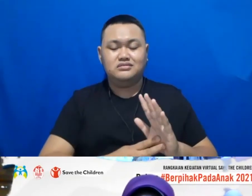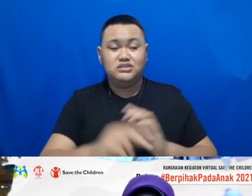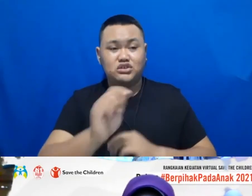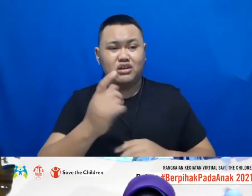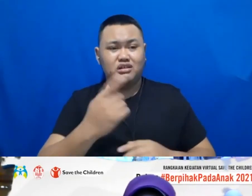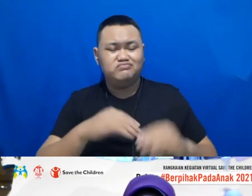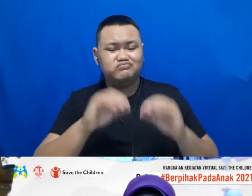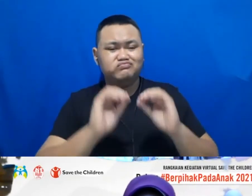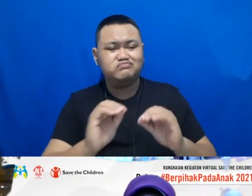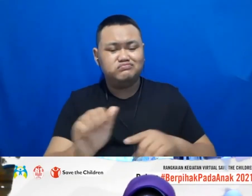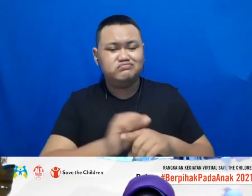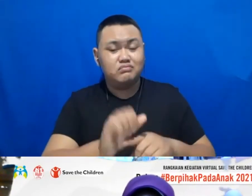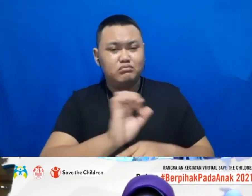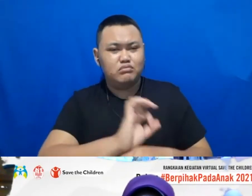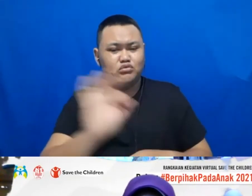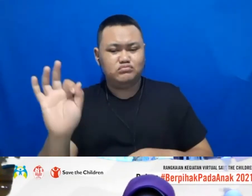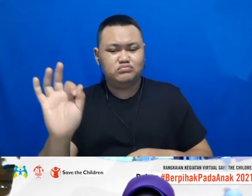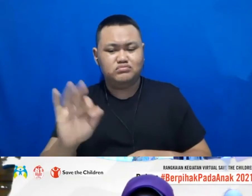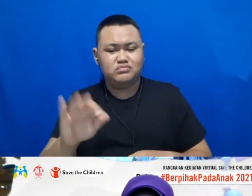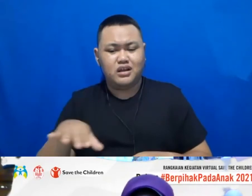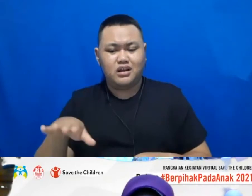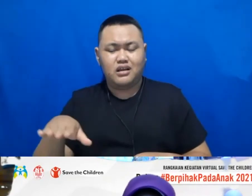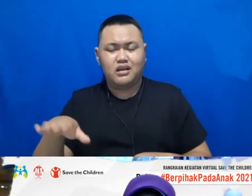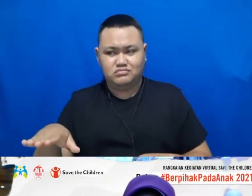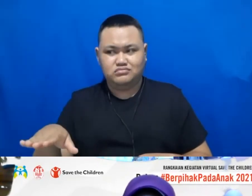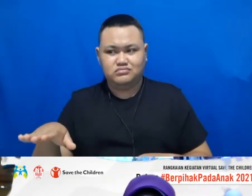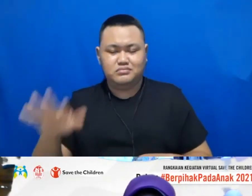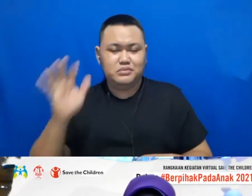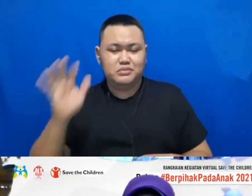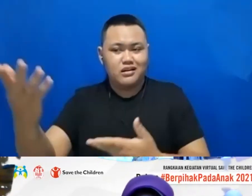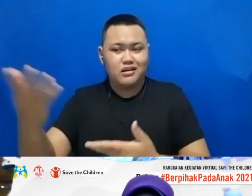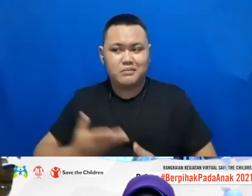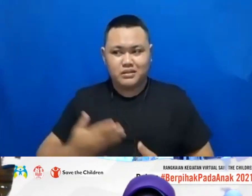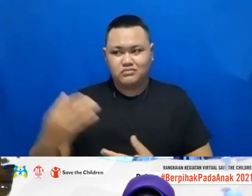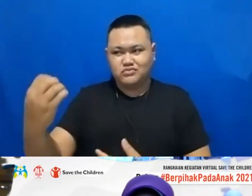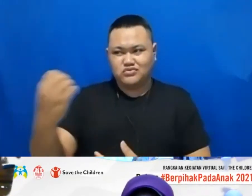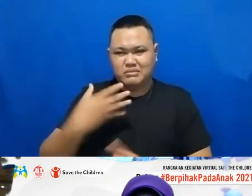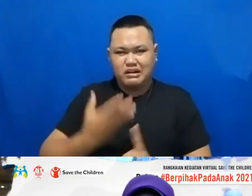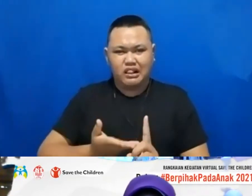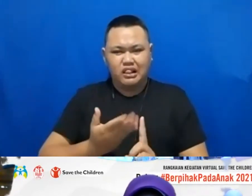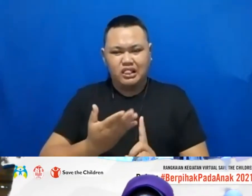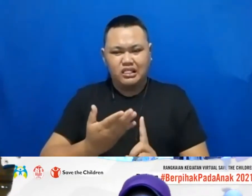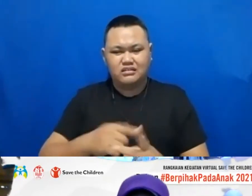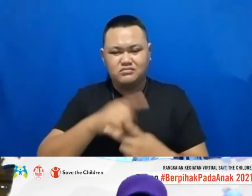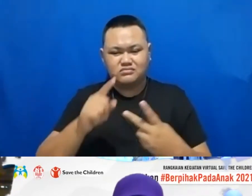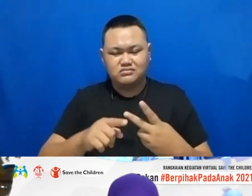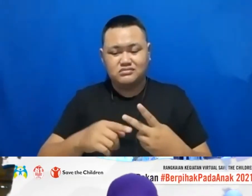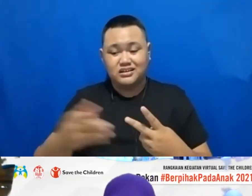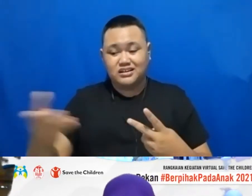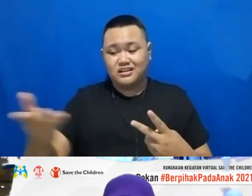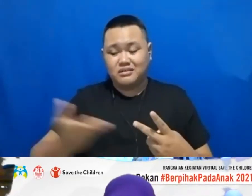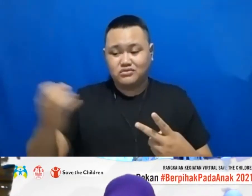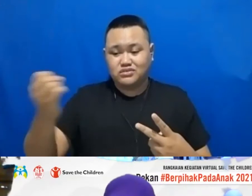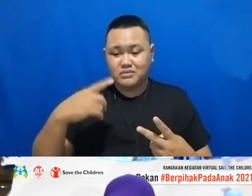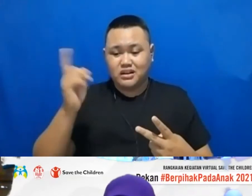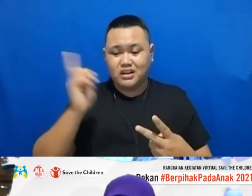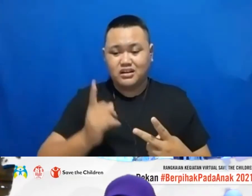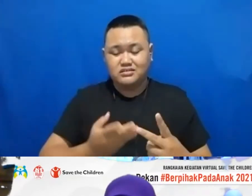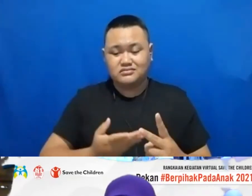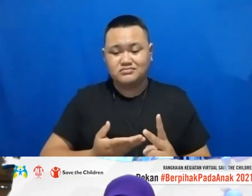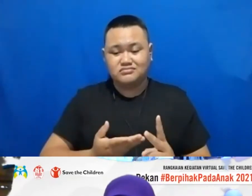mungkin sama dengan SMP Cianjur, sudah 3 tahun ke belakang kami berkolaborasi dengan Save the Children, di